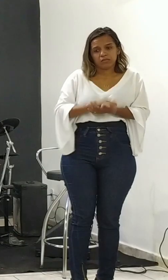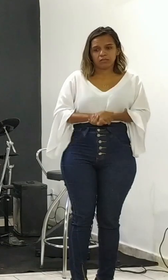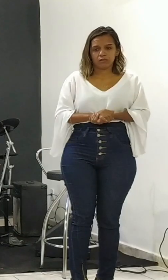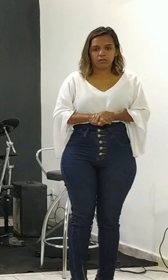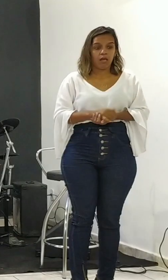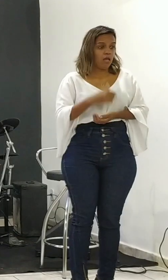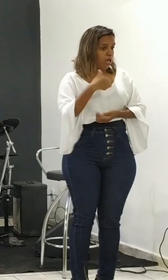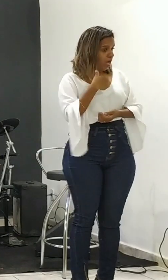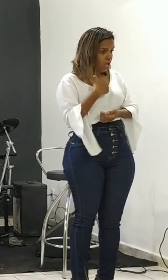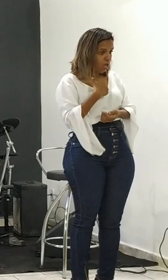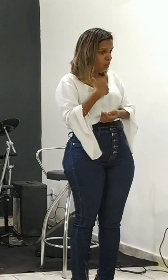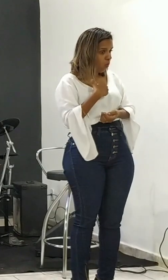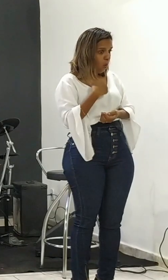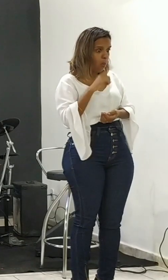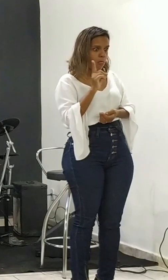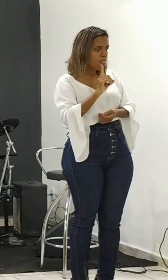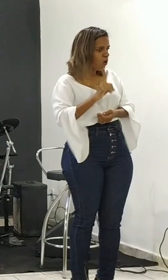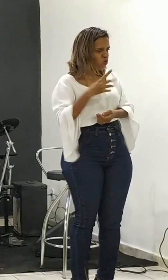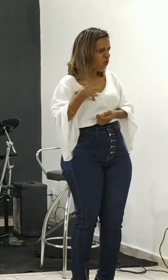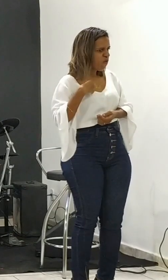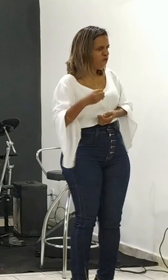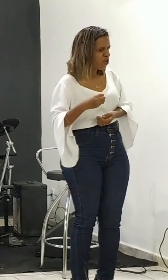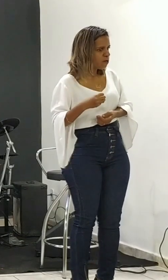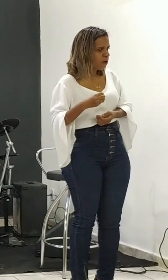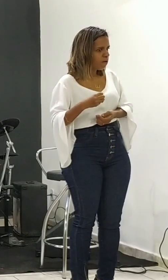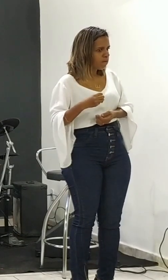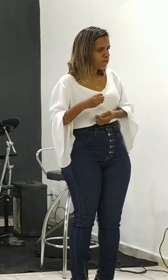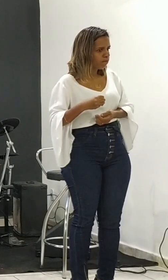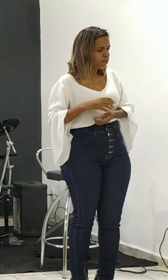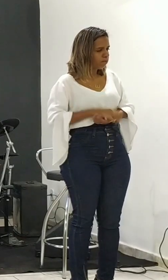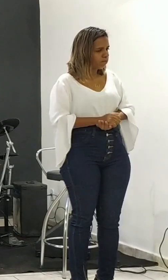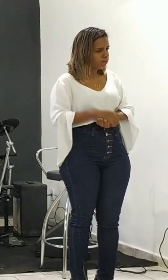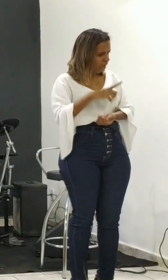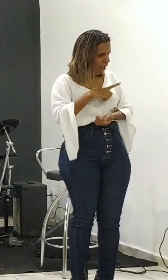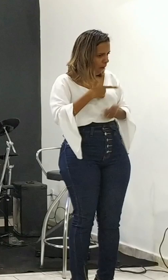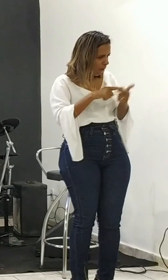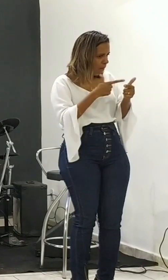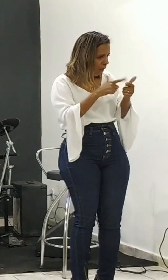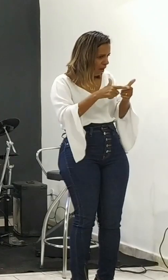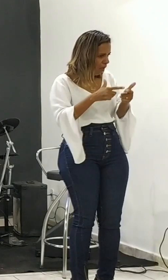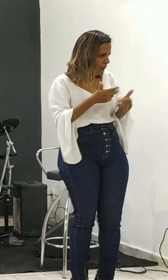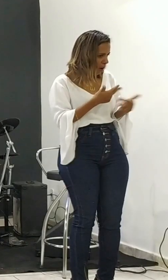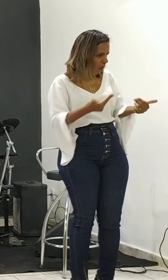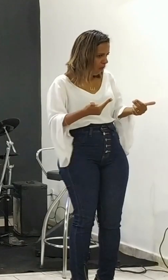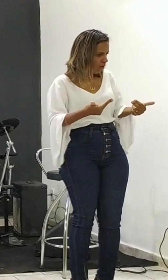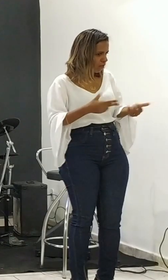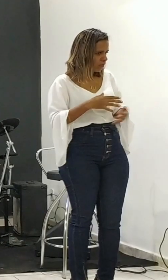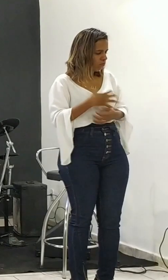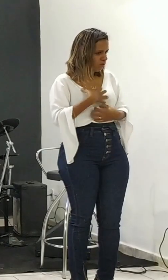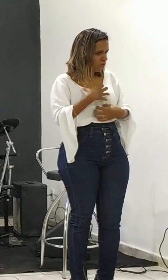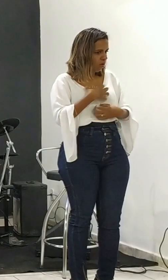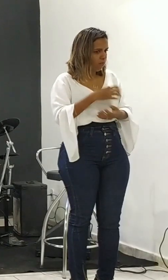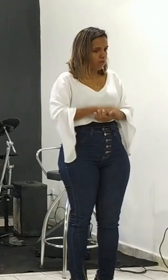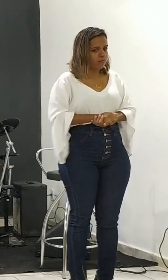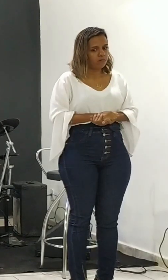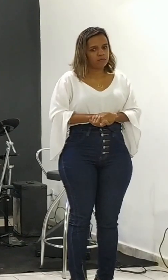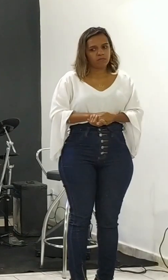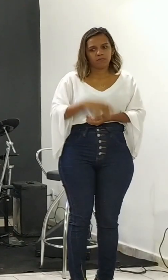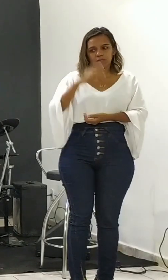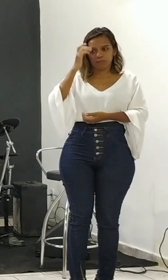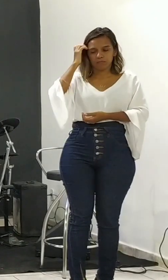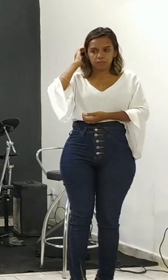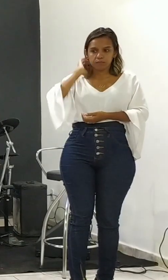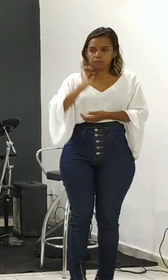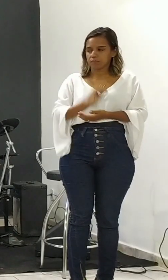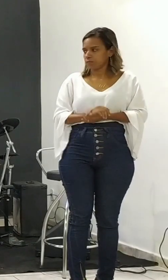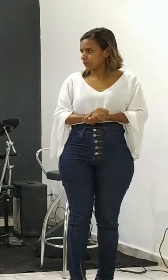Eu não sou a sua filha. Mas alguma queixa? Algum sintoma? O único sintoma grave é que é o